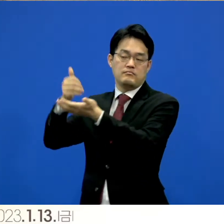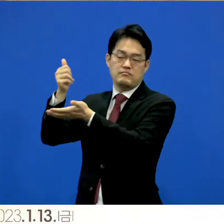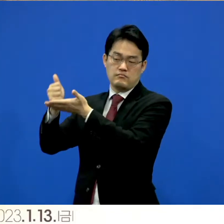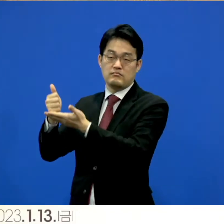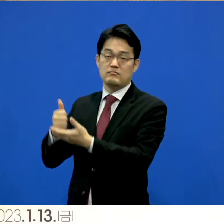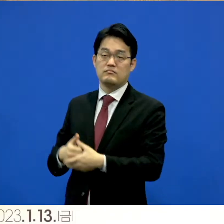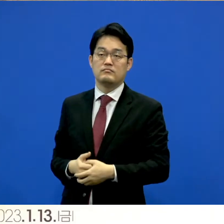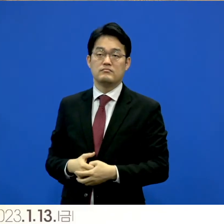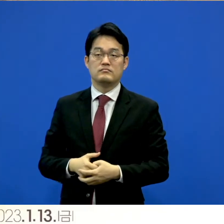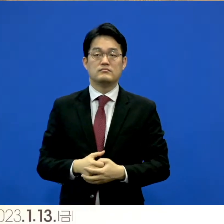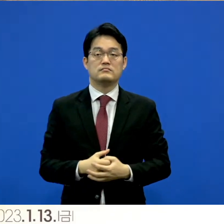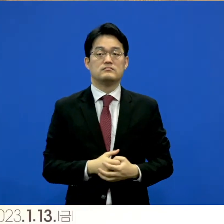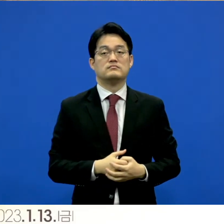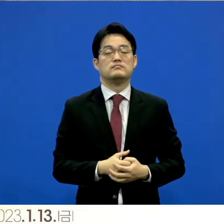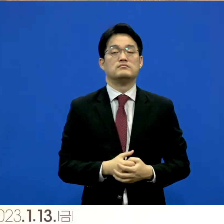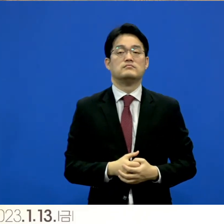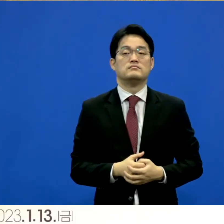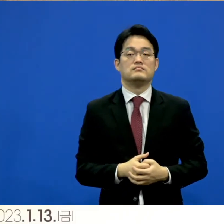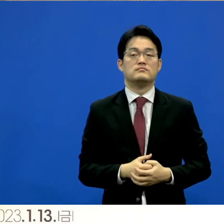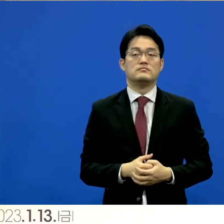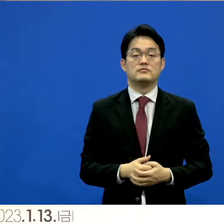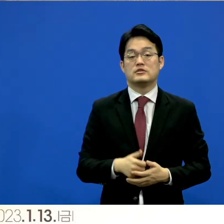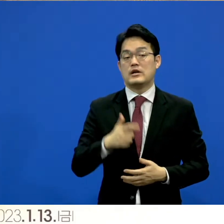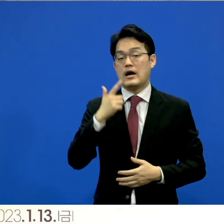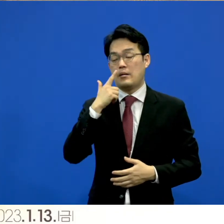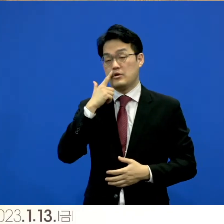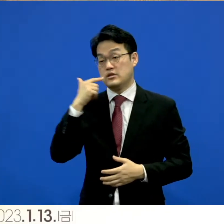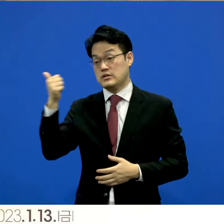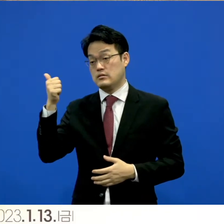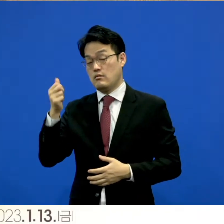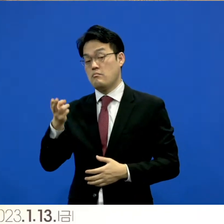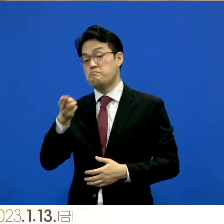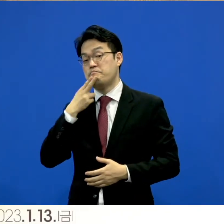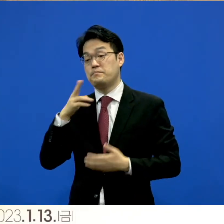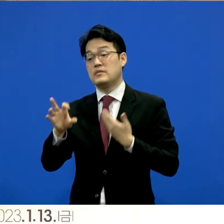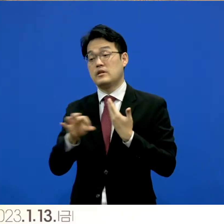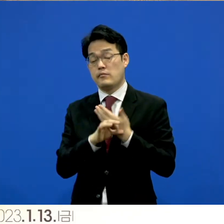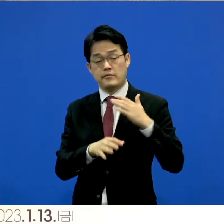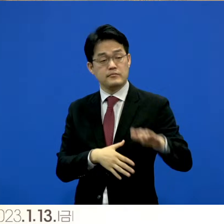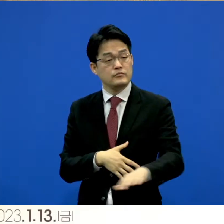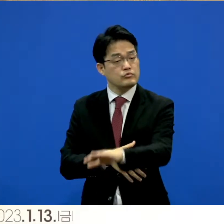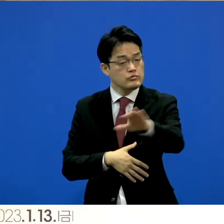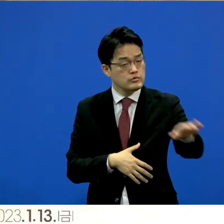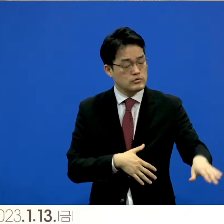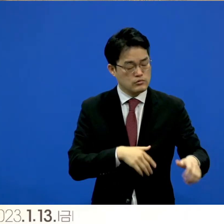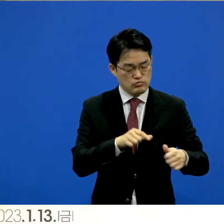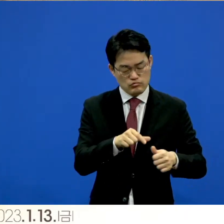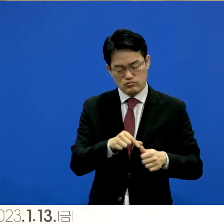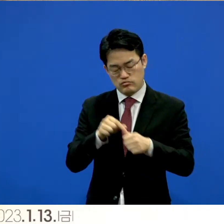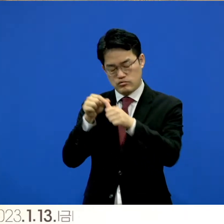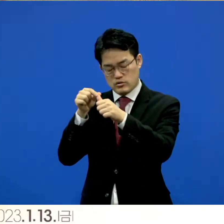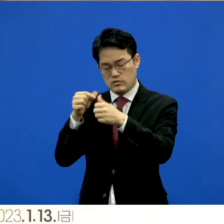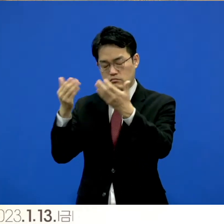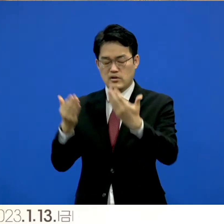실성한 아버지. 그런데 그 아버지가 아니었다면 우리는 구원을 얻을 수가 없었습니다.